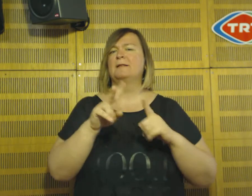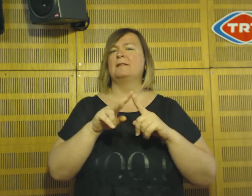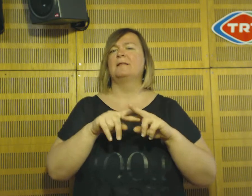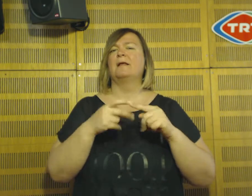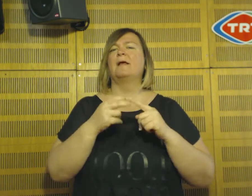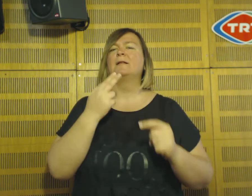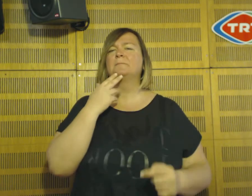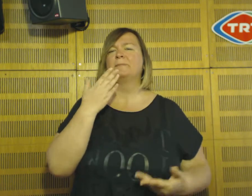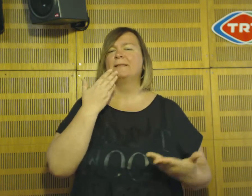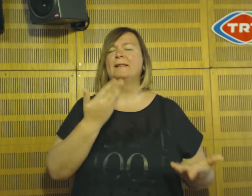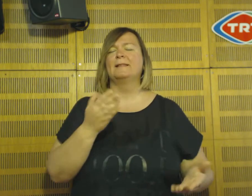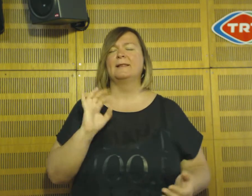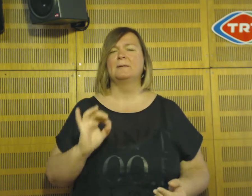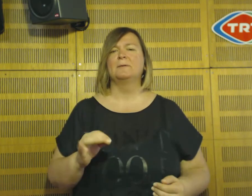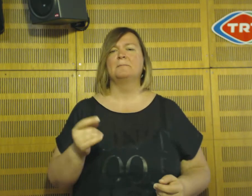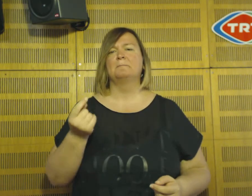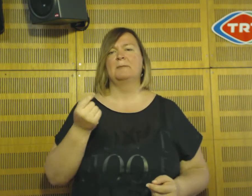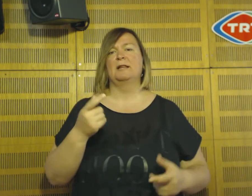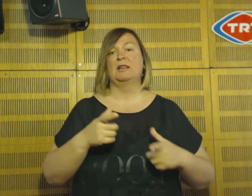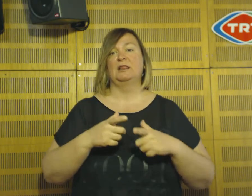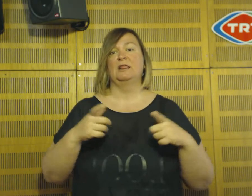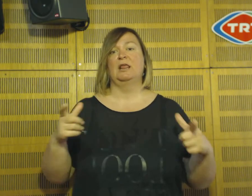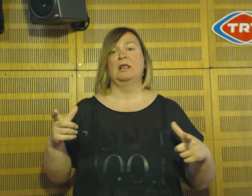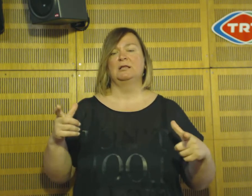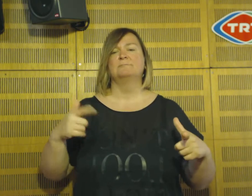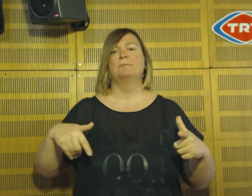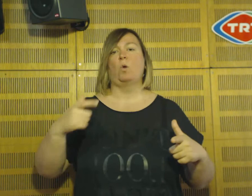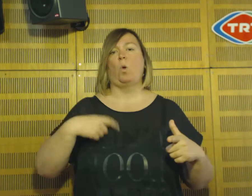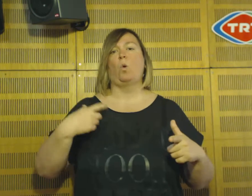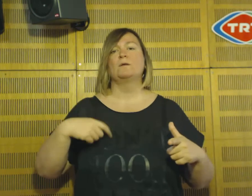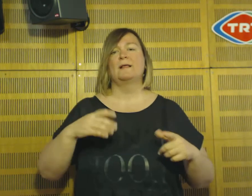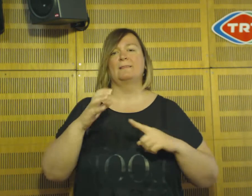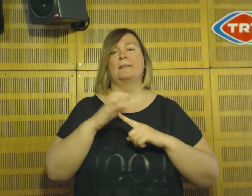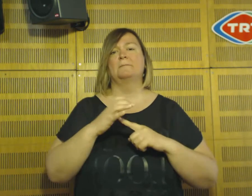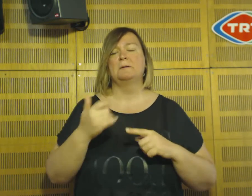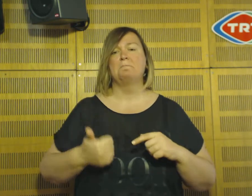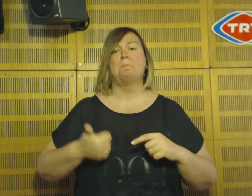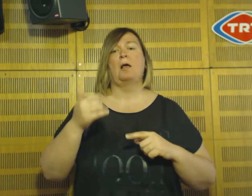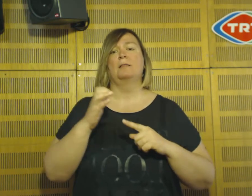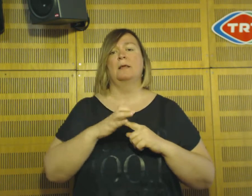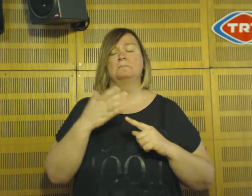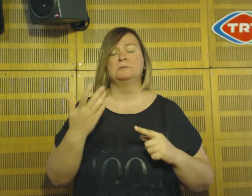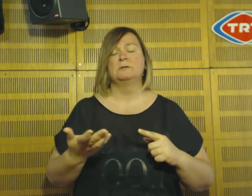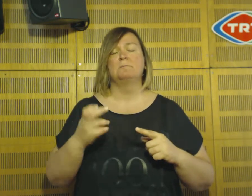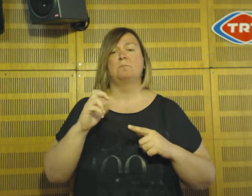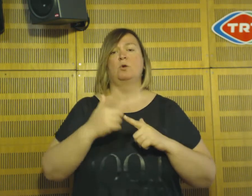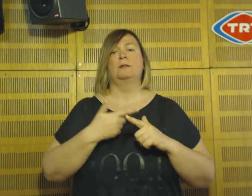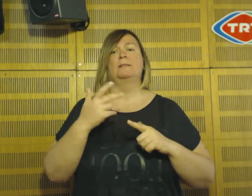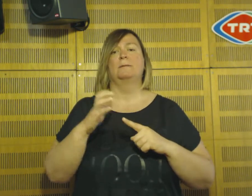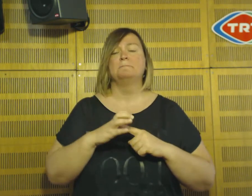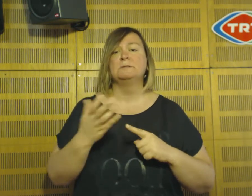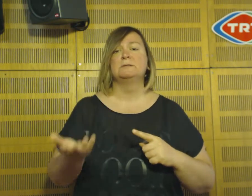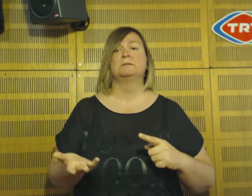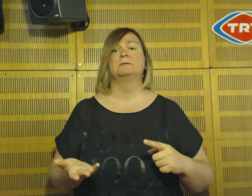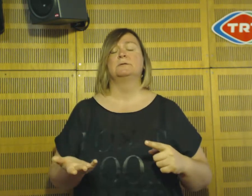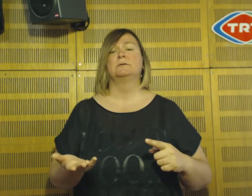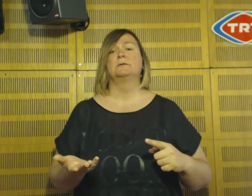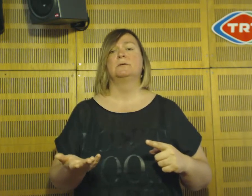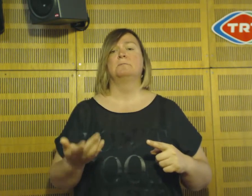gibi biraz geniş kapsamlı tuttuk. Özel sektör temsilcisi, bakanlık temsilcisi, proje temsilcisi. 5-6